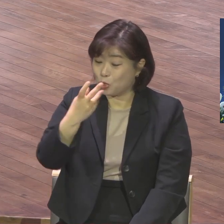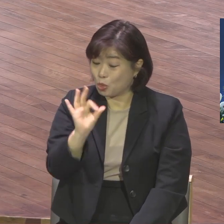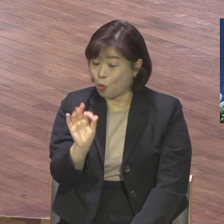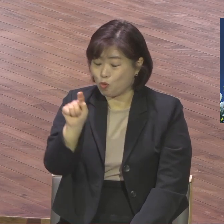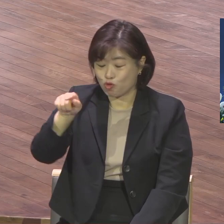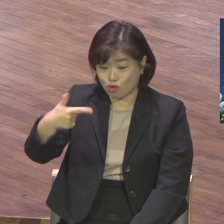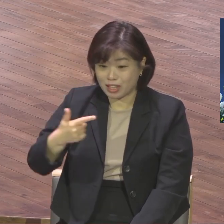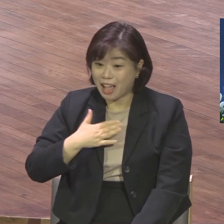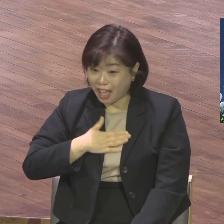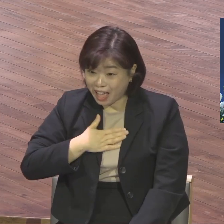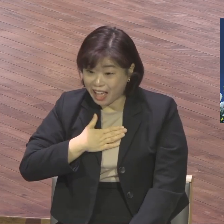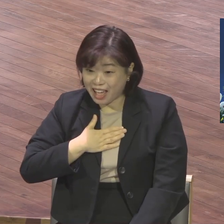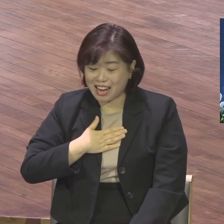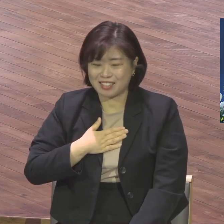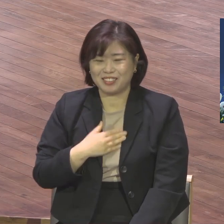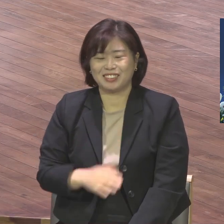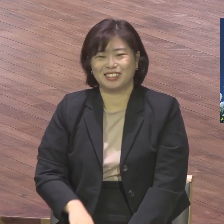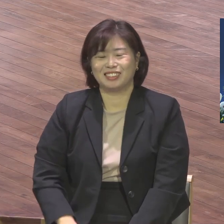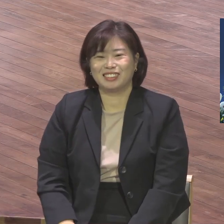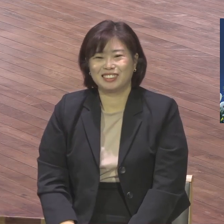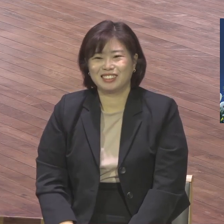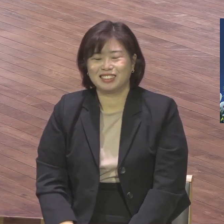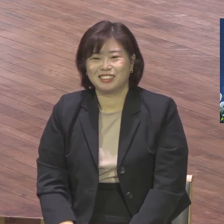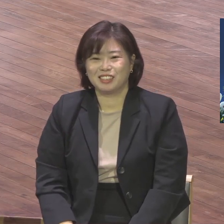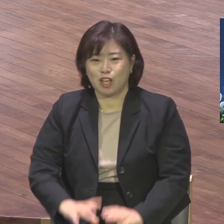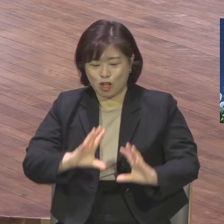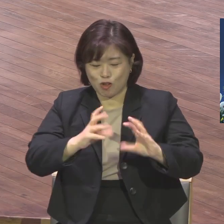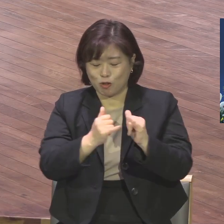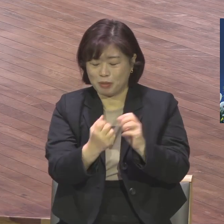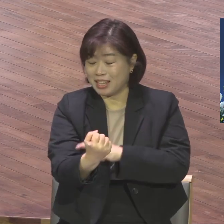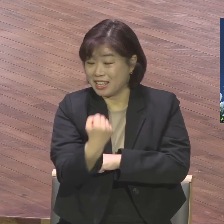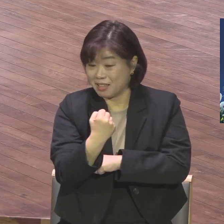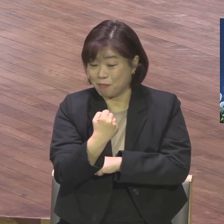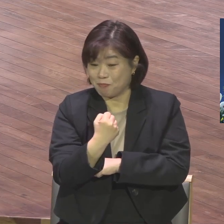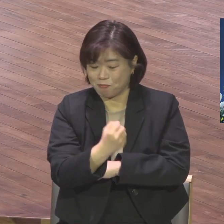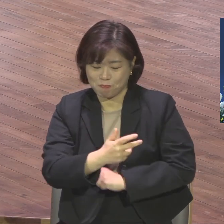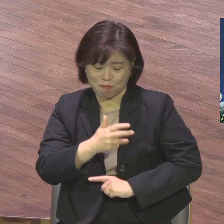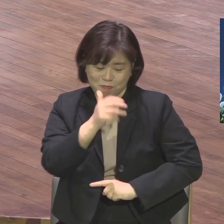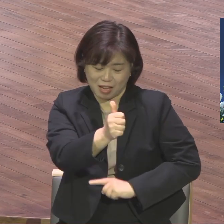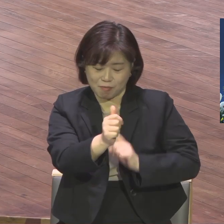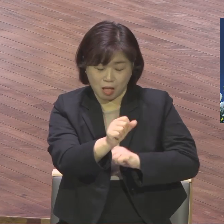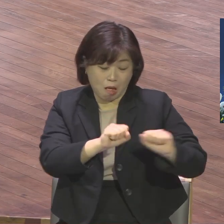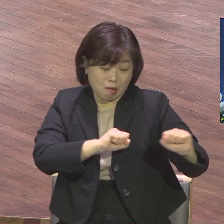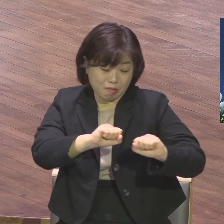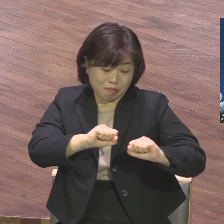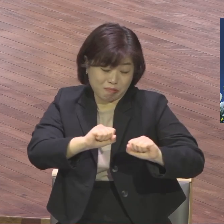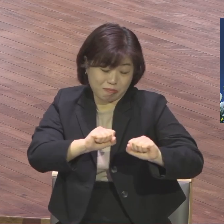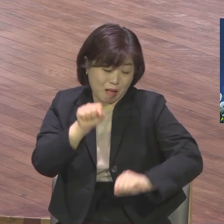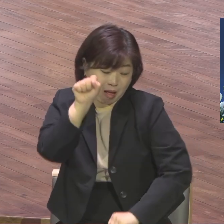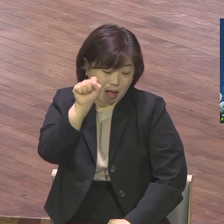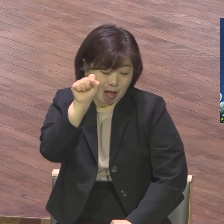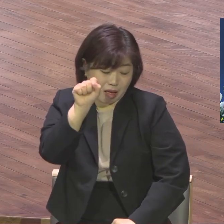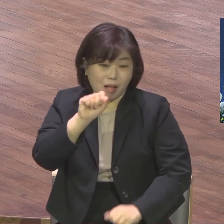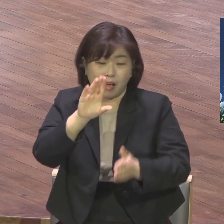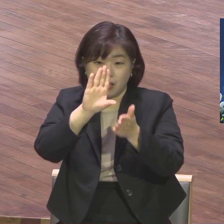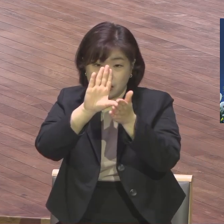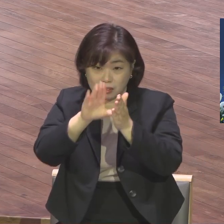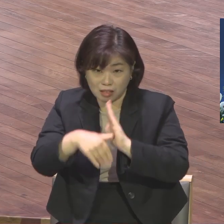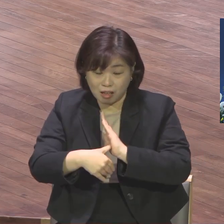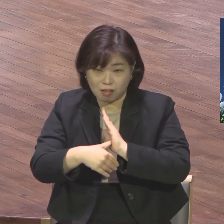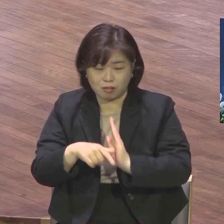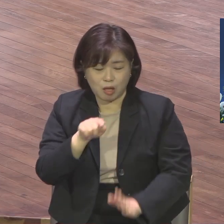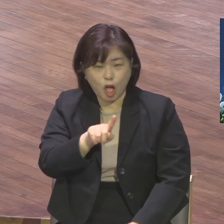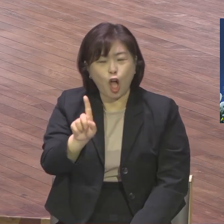위원장이 그 저 김건희 여사 그거 해야 된다 말 한마디 했다가